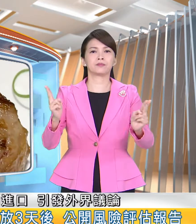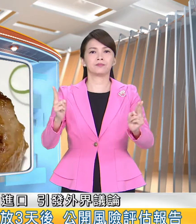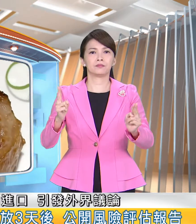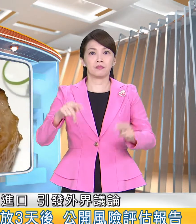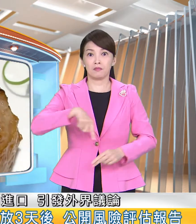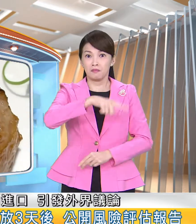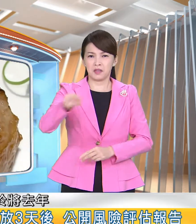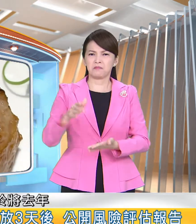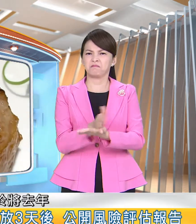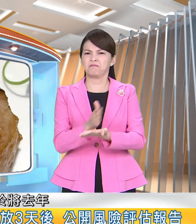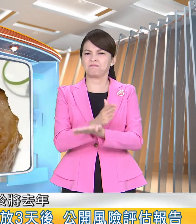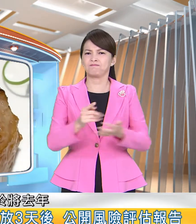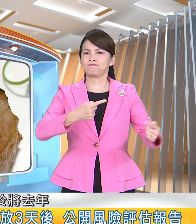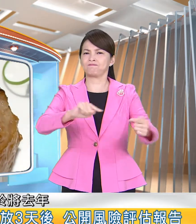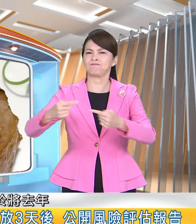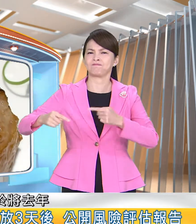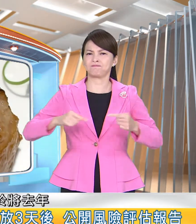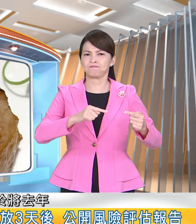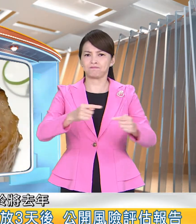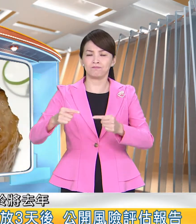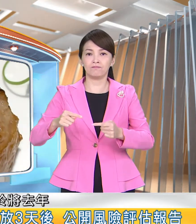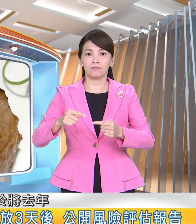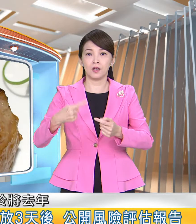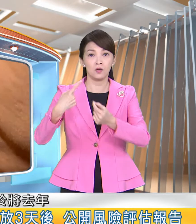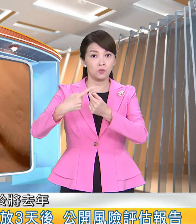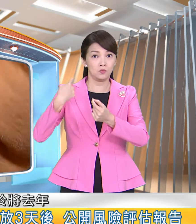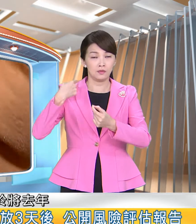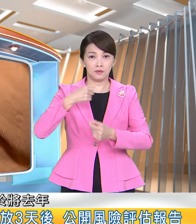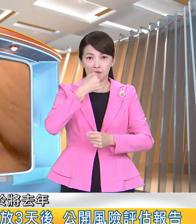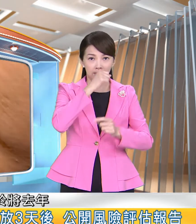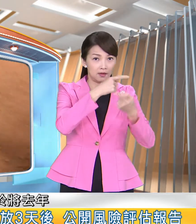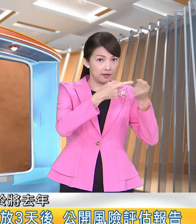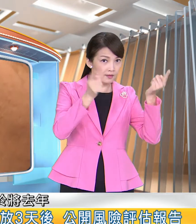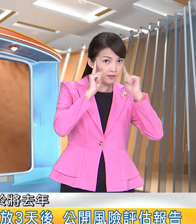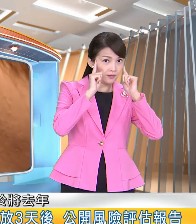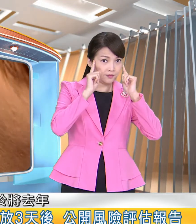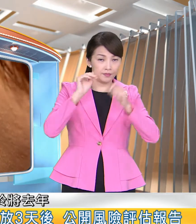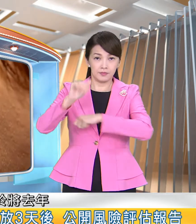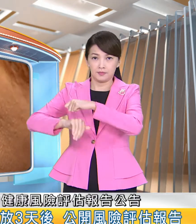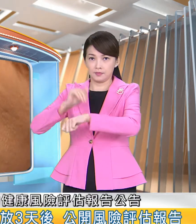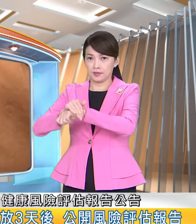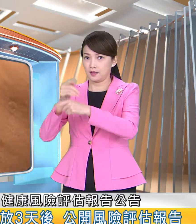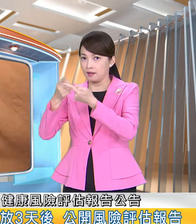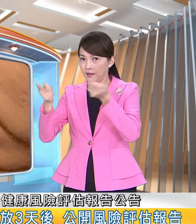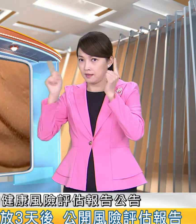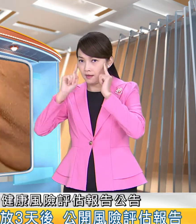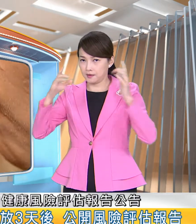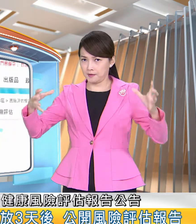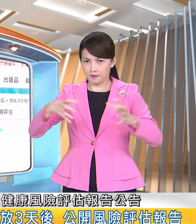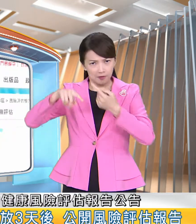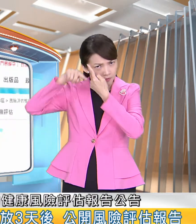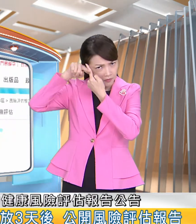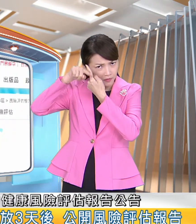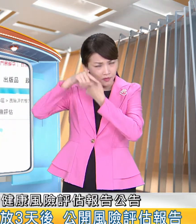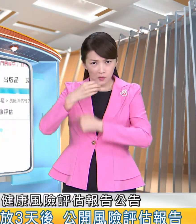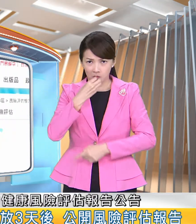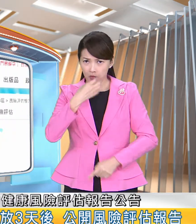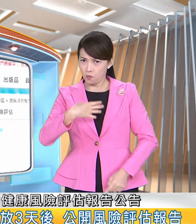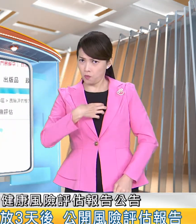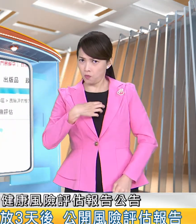论。而昨天，食药署终于将去年台大、成大做的健康风险